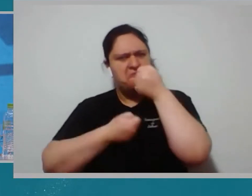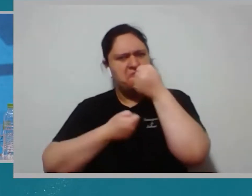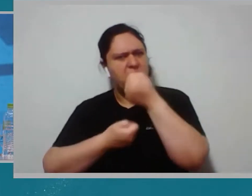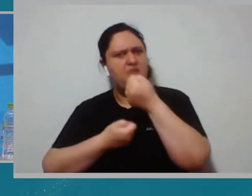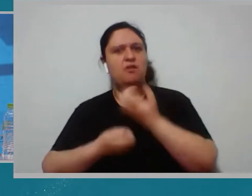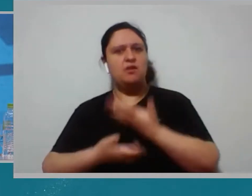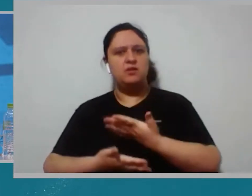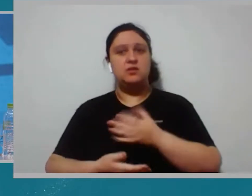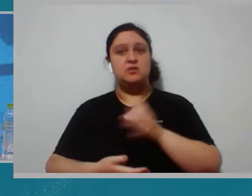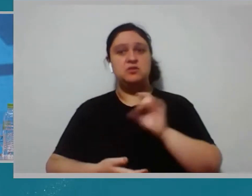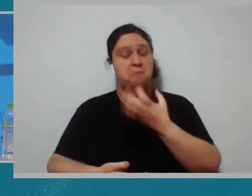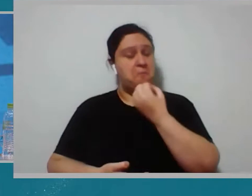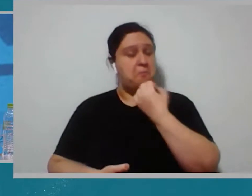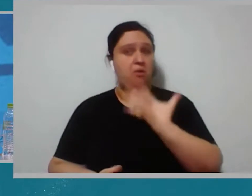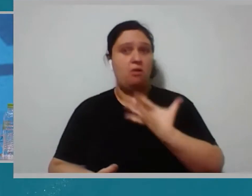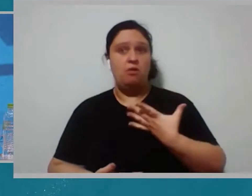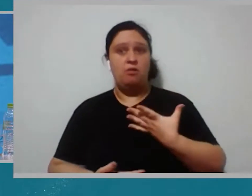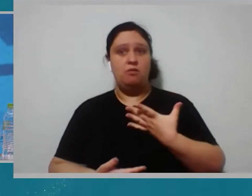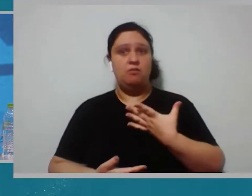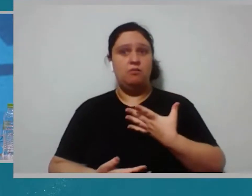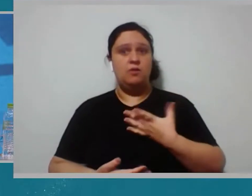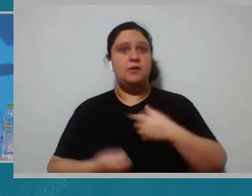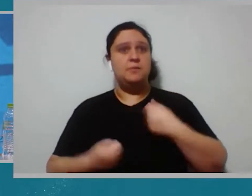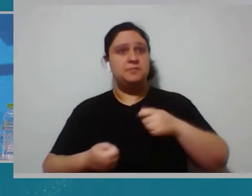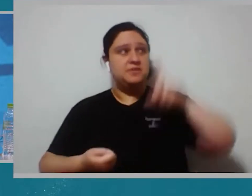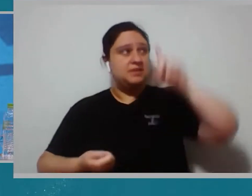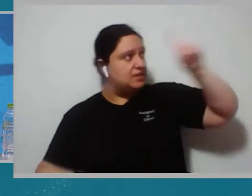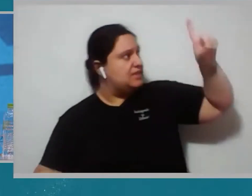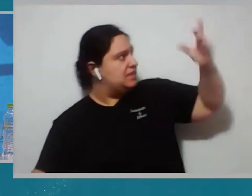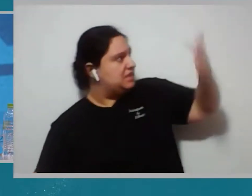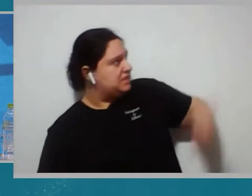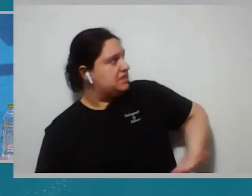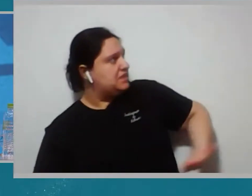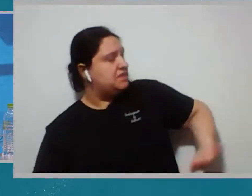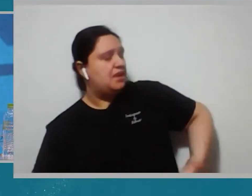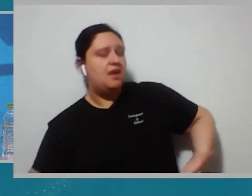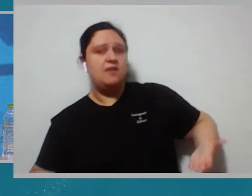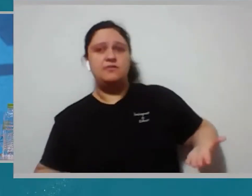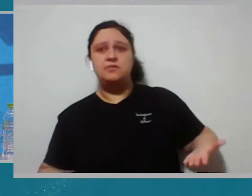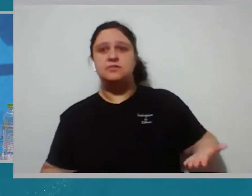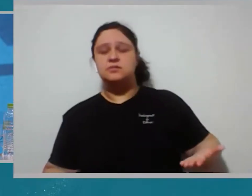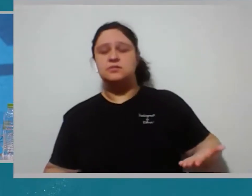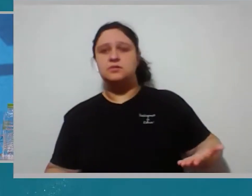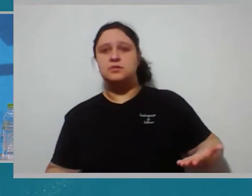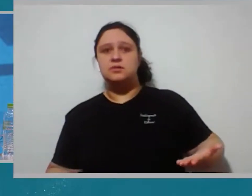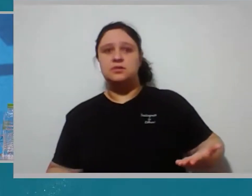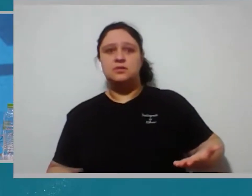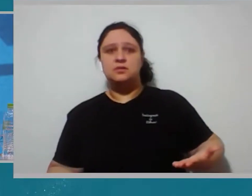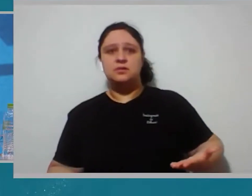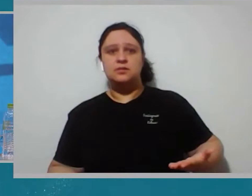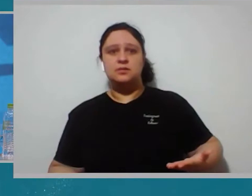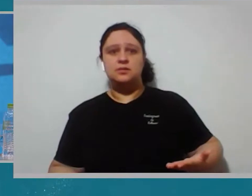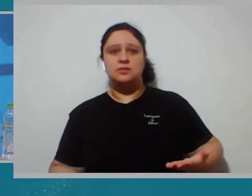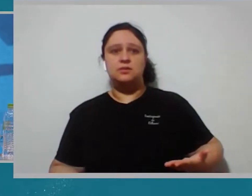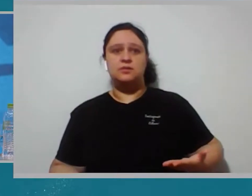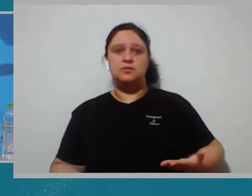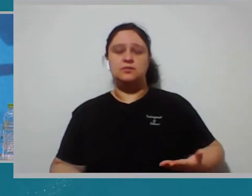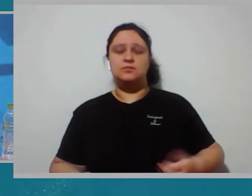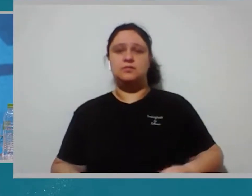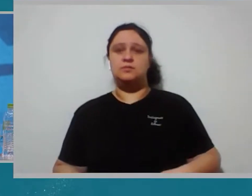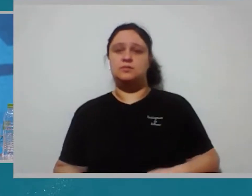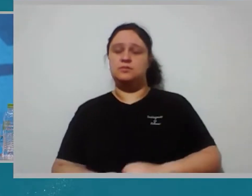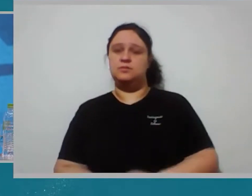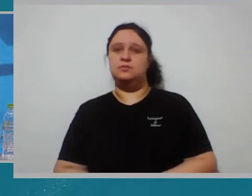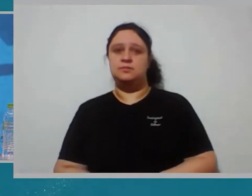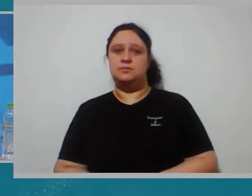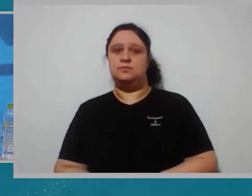estão lá para servir a Deus. Estão lá servindo, depende da linhagem, até de sacerdotes. Como